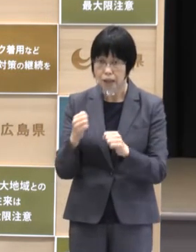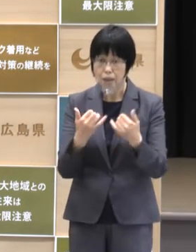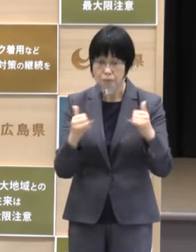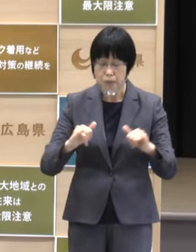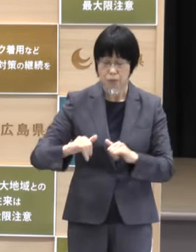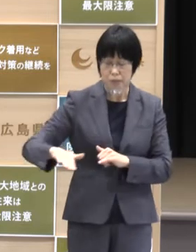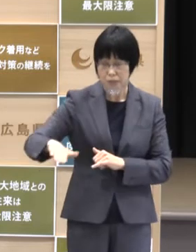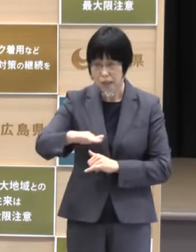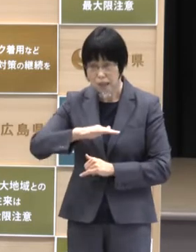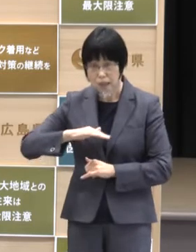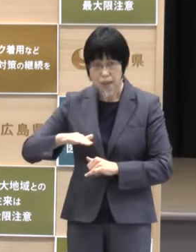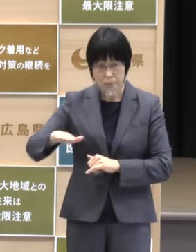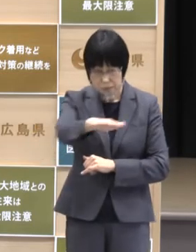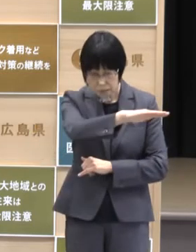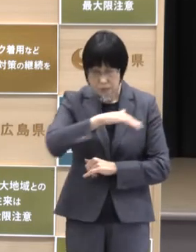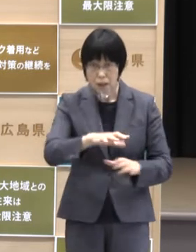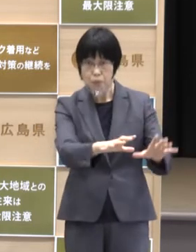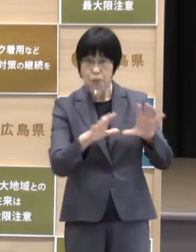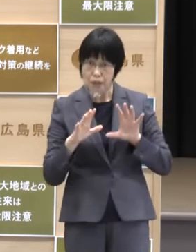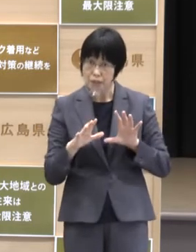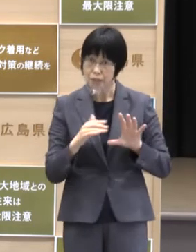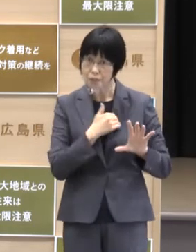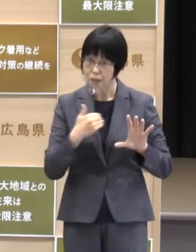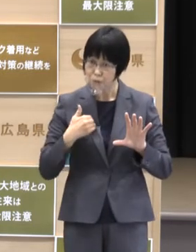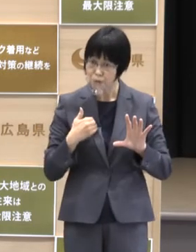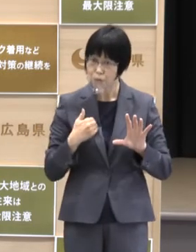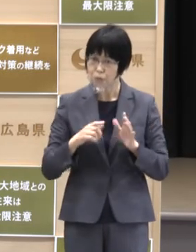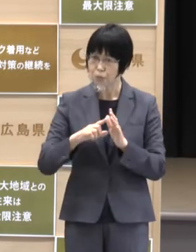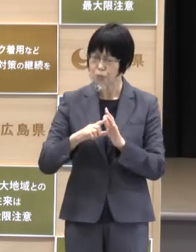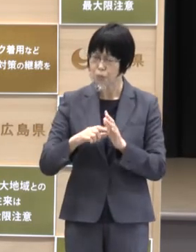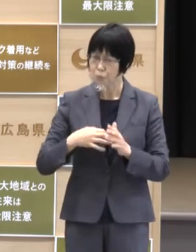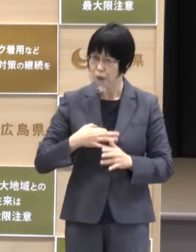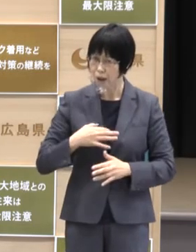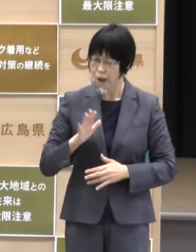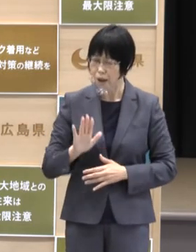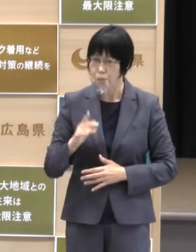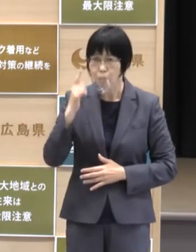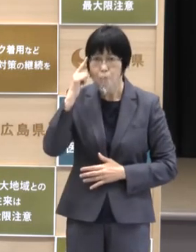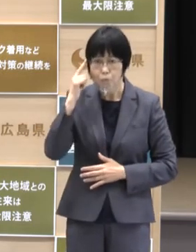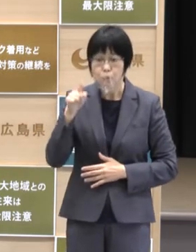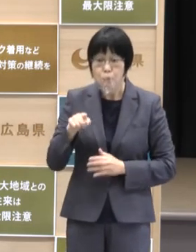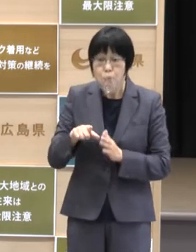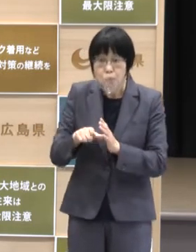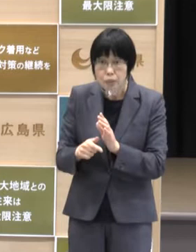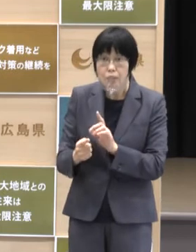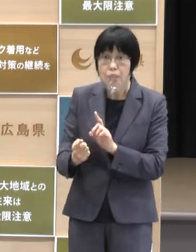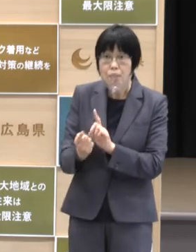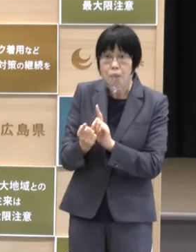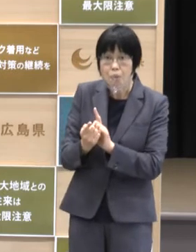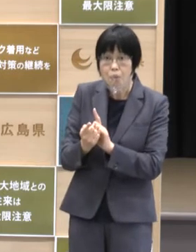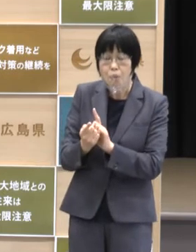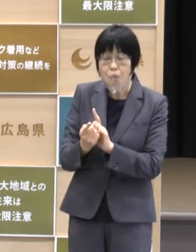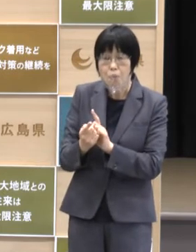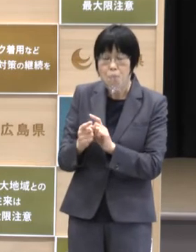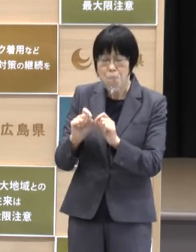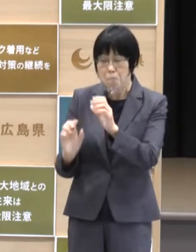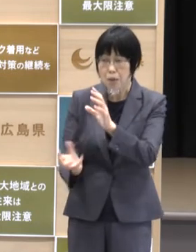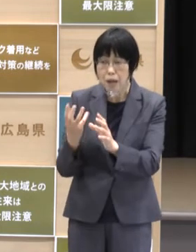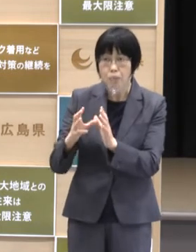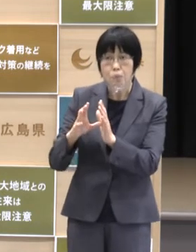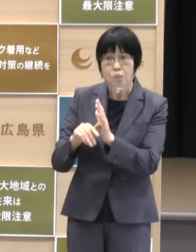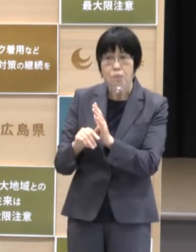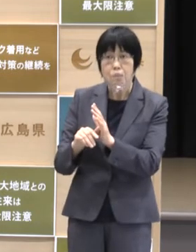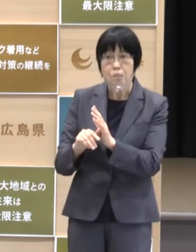受け入れることができるのかっていうのはかなり不安があると思うんですが、そういった場合の対応とか想定とかっていうのはどうなっていますで